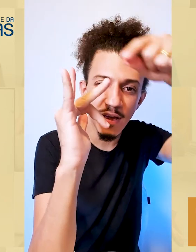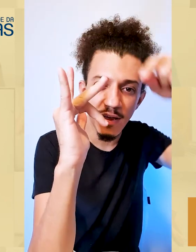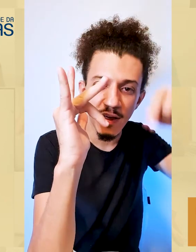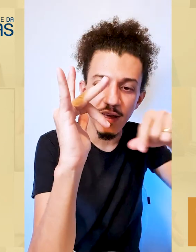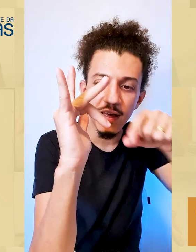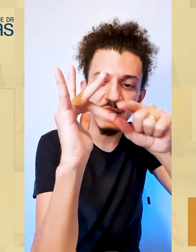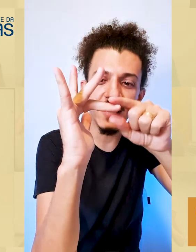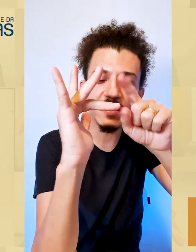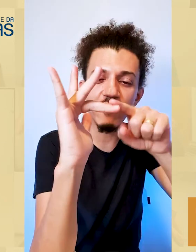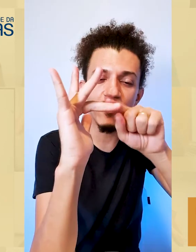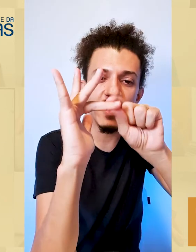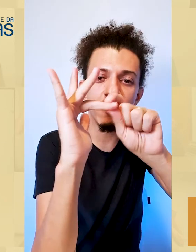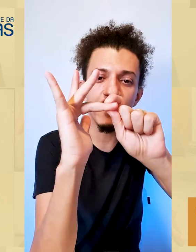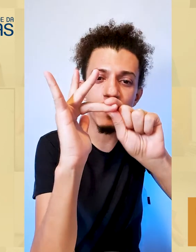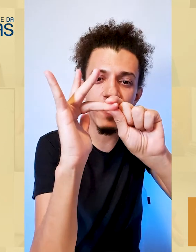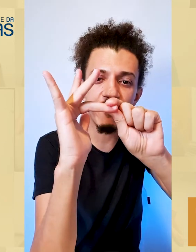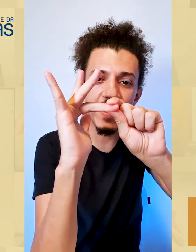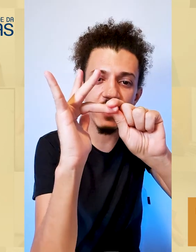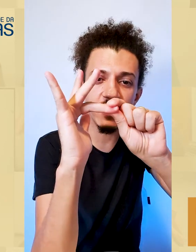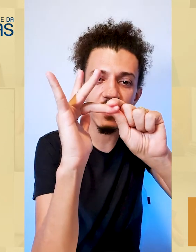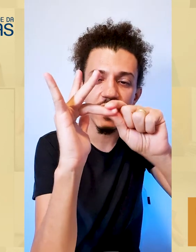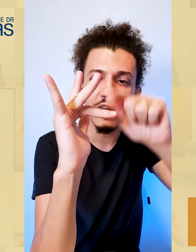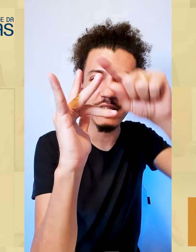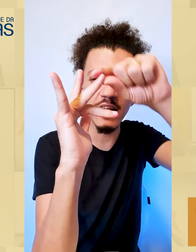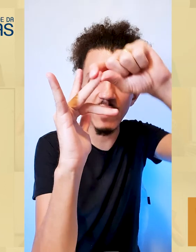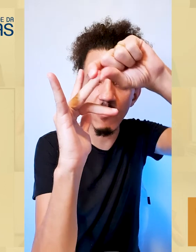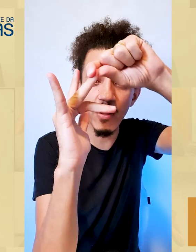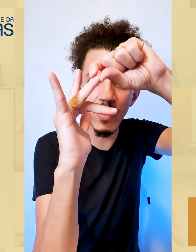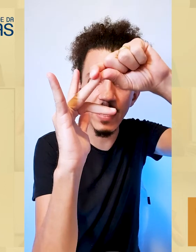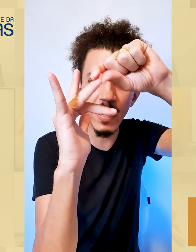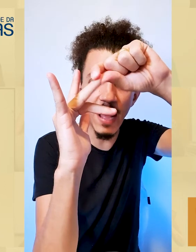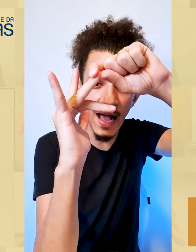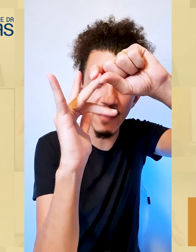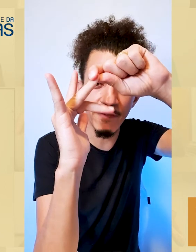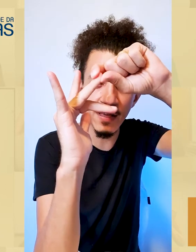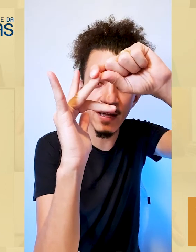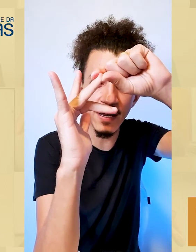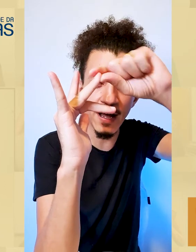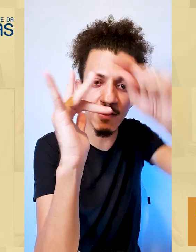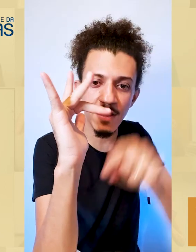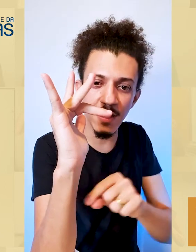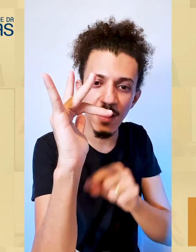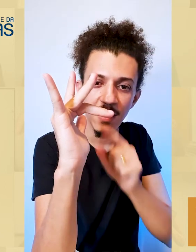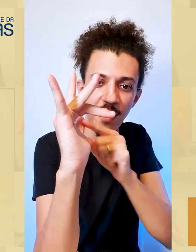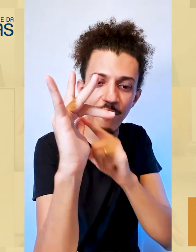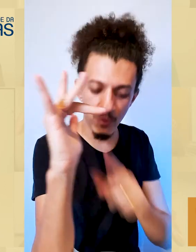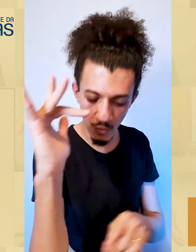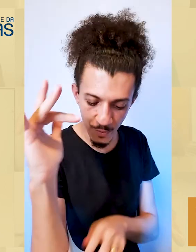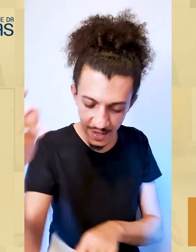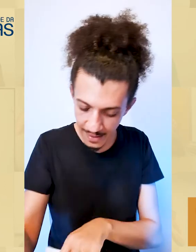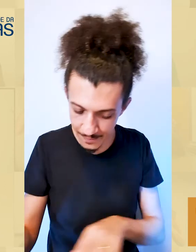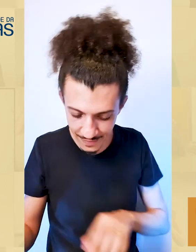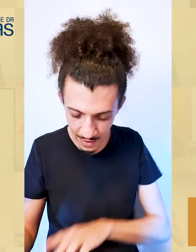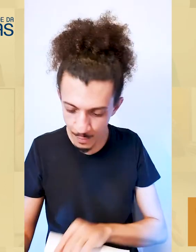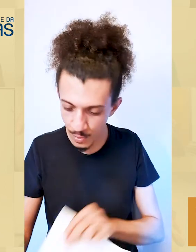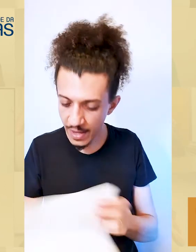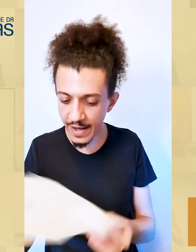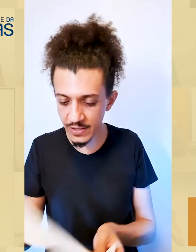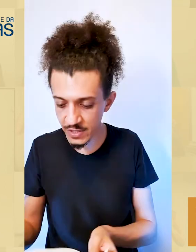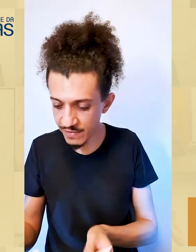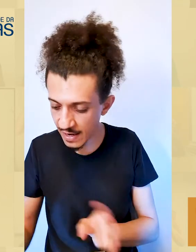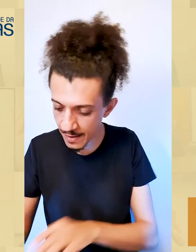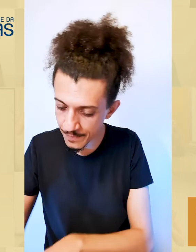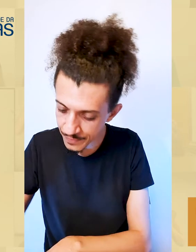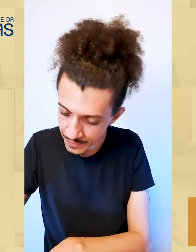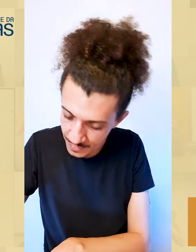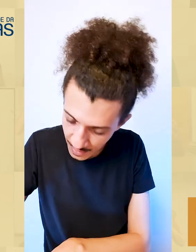aqui. Já escrevi o dedo que fica para frente, escrevi agora o anelar, que fica inclinado aqui, e aí faltou o polegar. Aí o polegar a